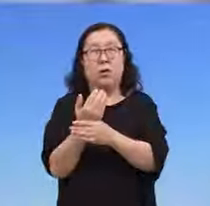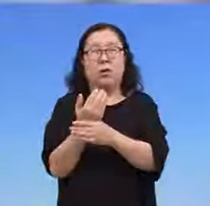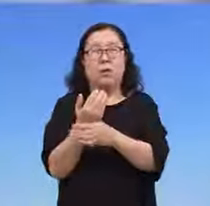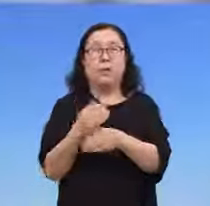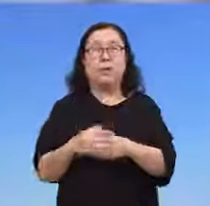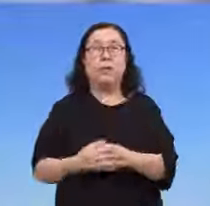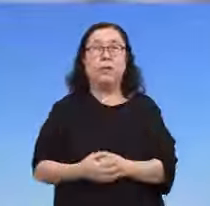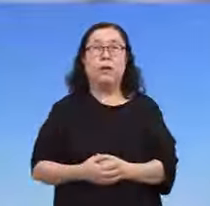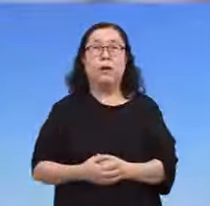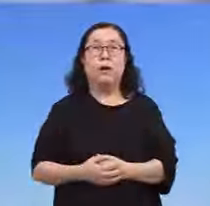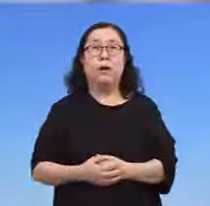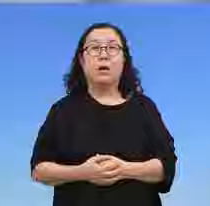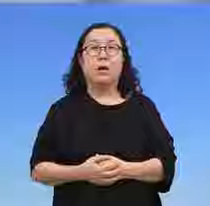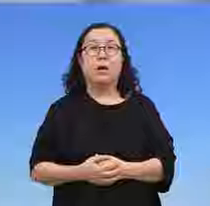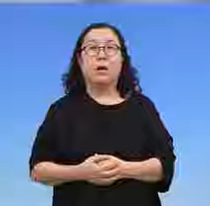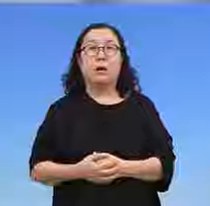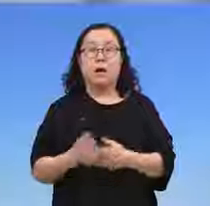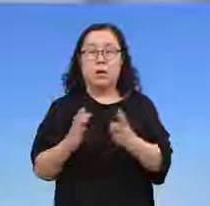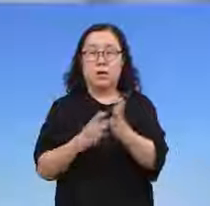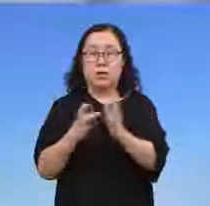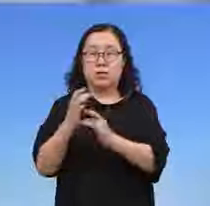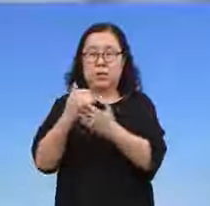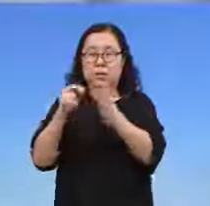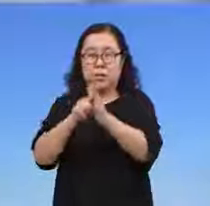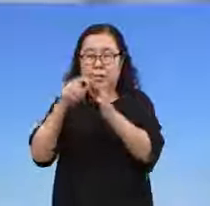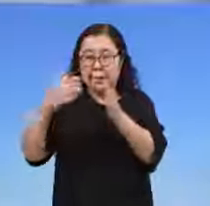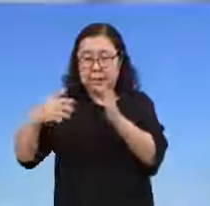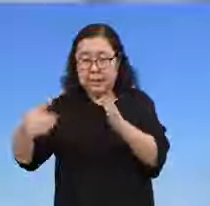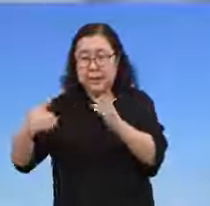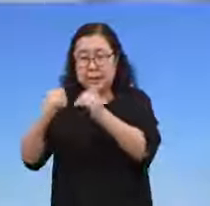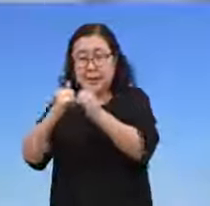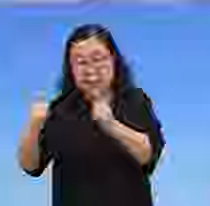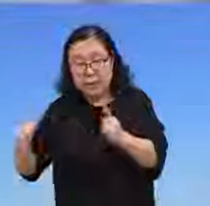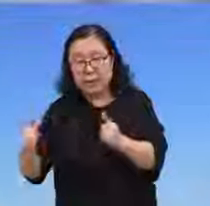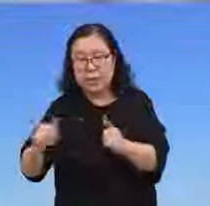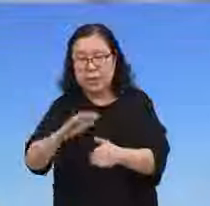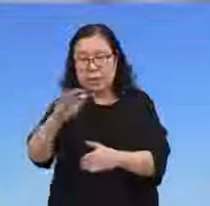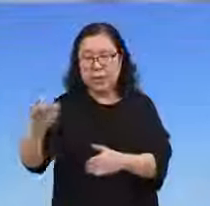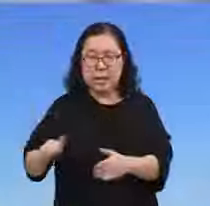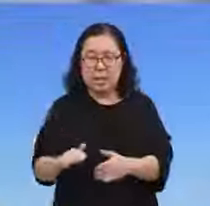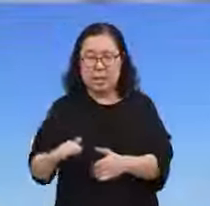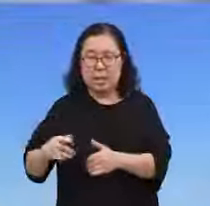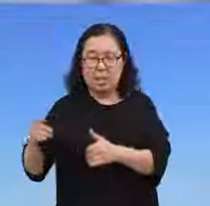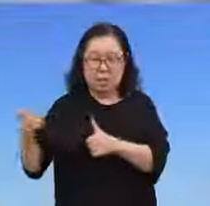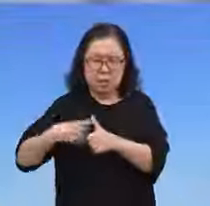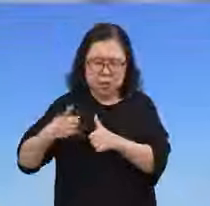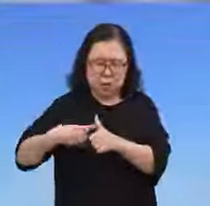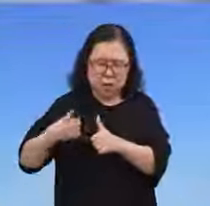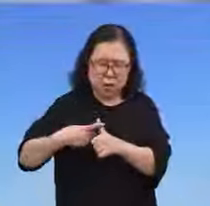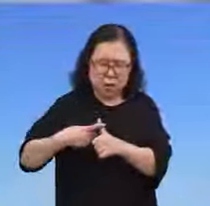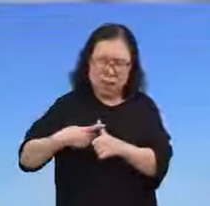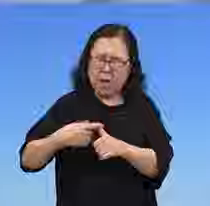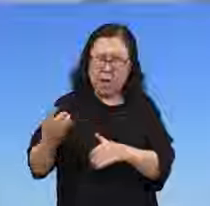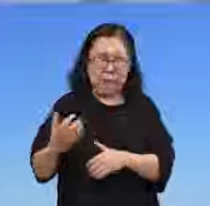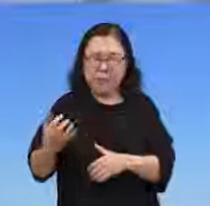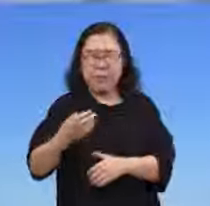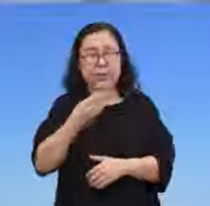예수 안 믿는 사람들이 우리를 비난하고 손가락질하는 건 별로 아프지 않습니다.